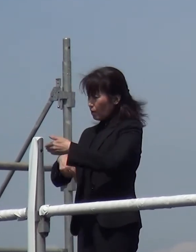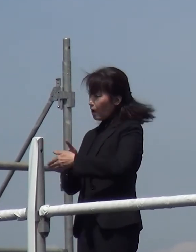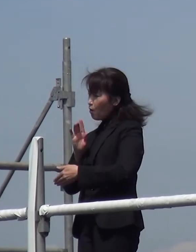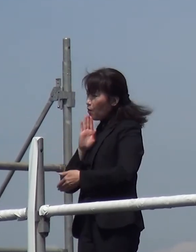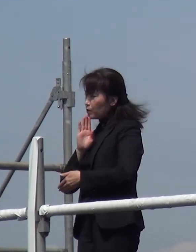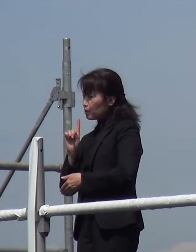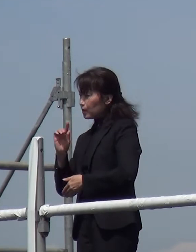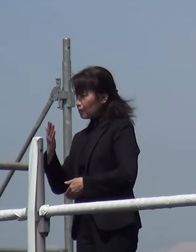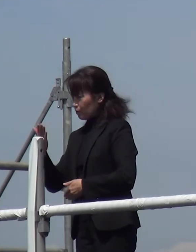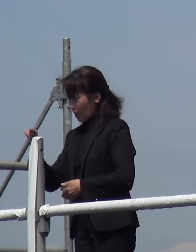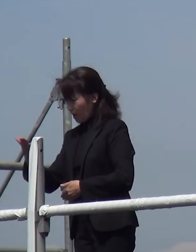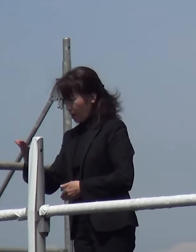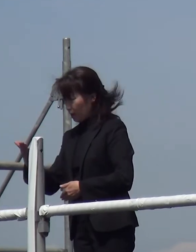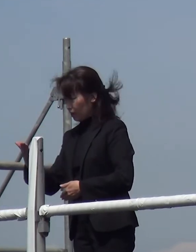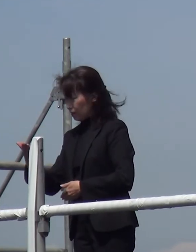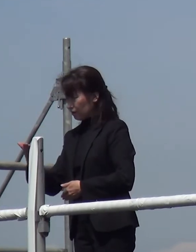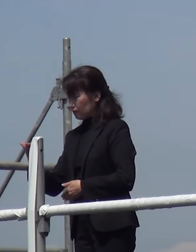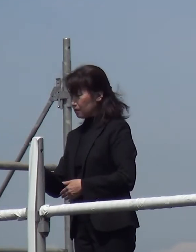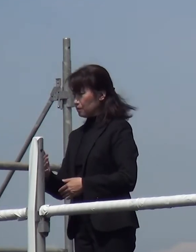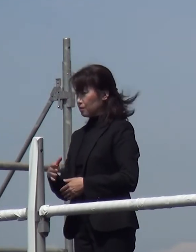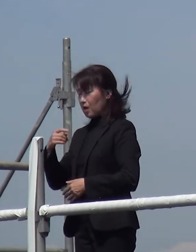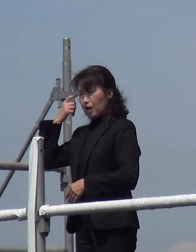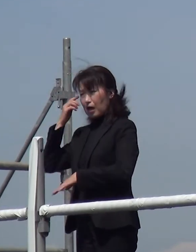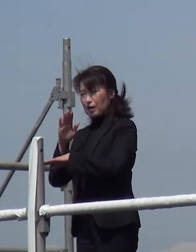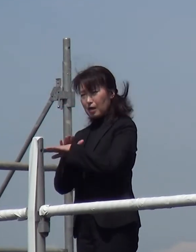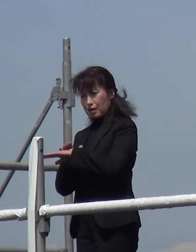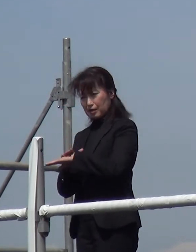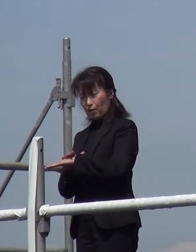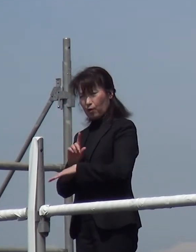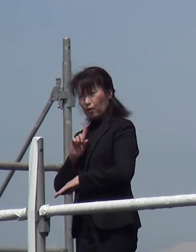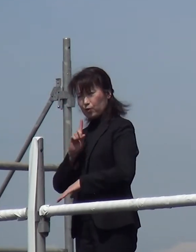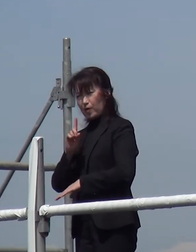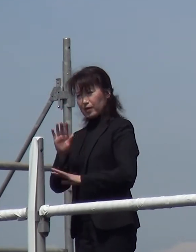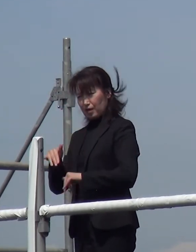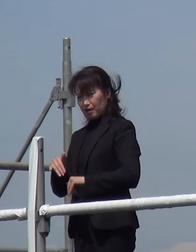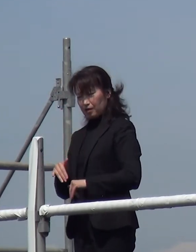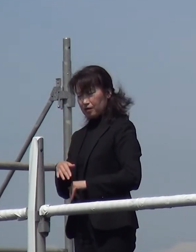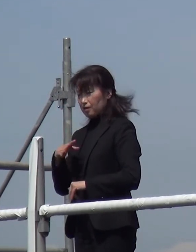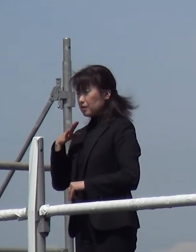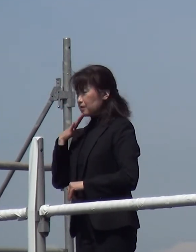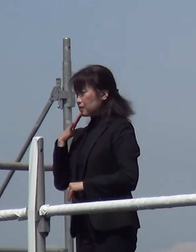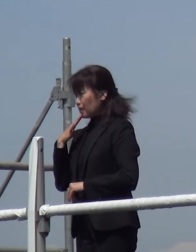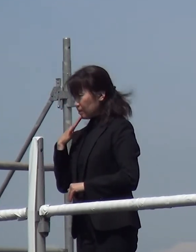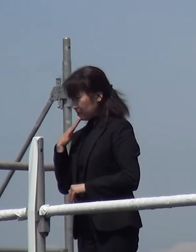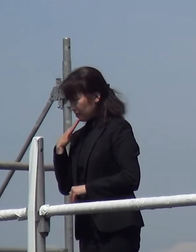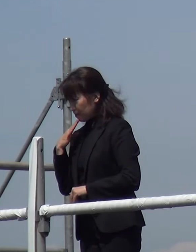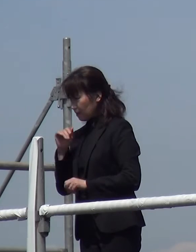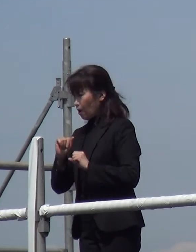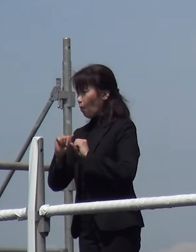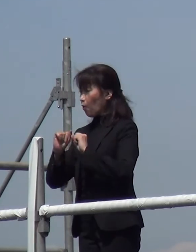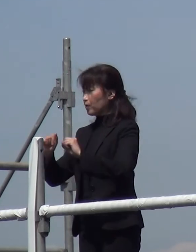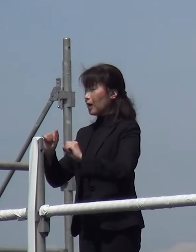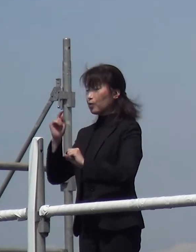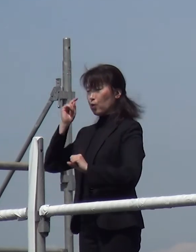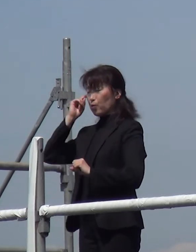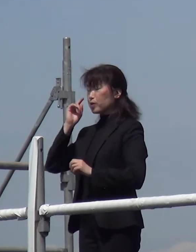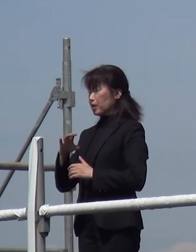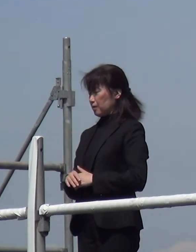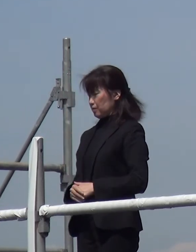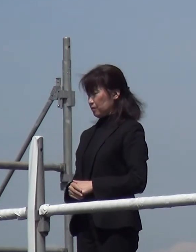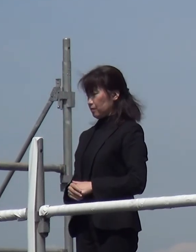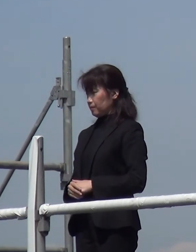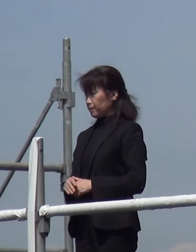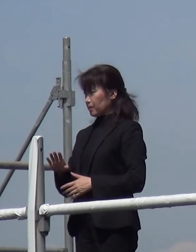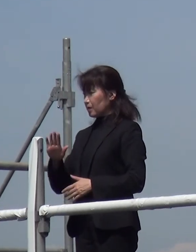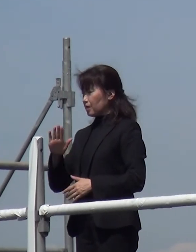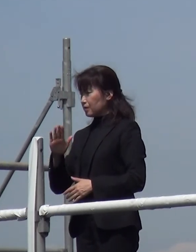倍は確かに今言ったような考え方を述べています。実際にそれを行おうとしている。